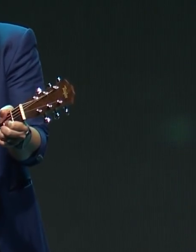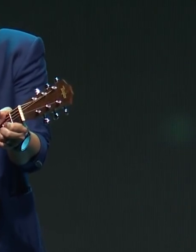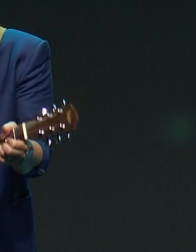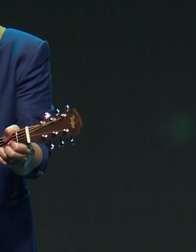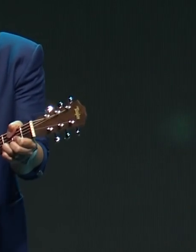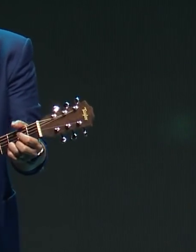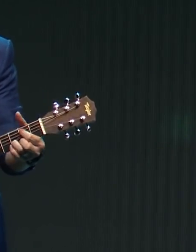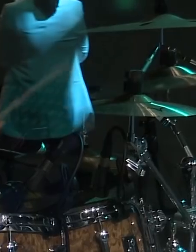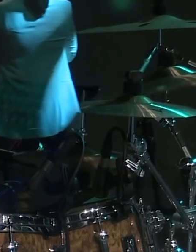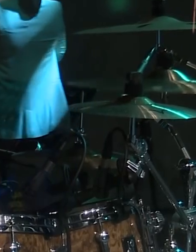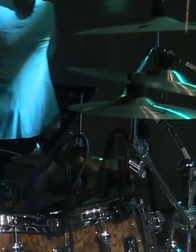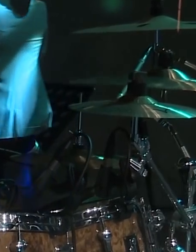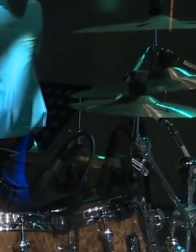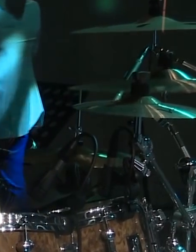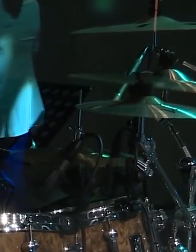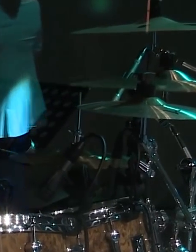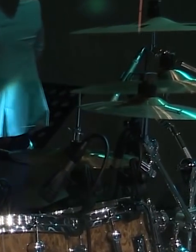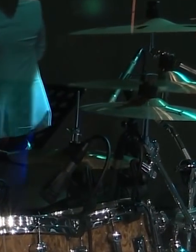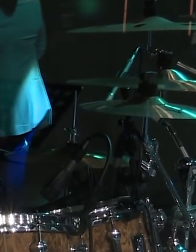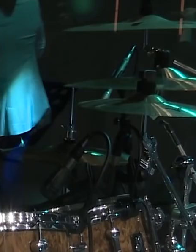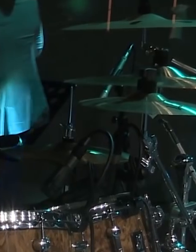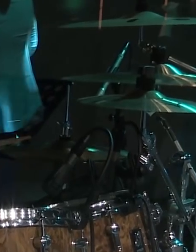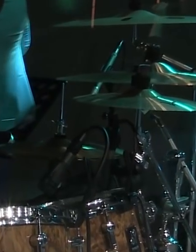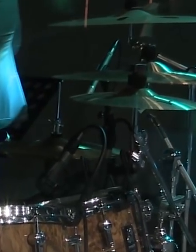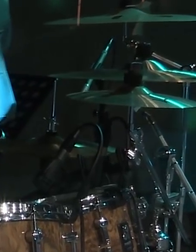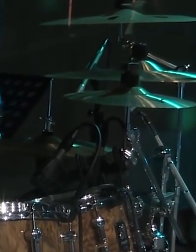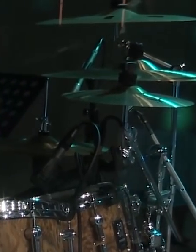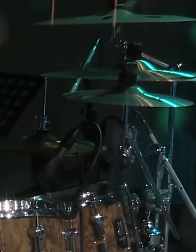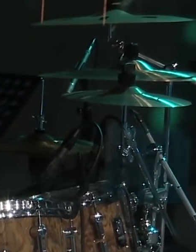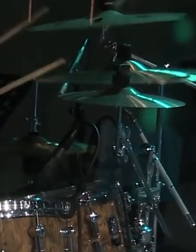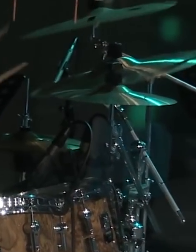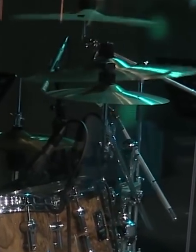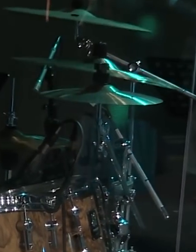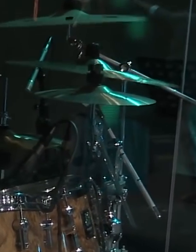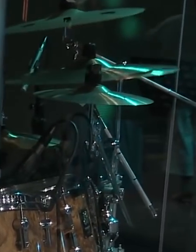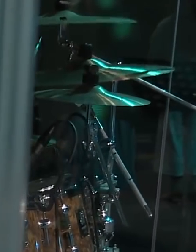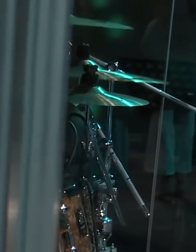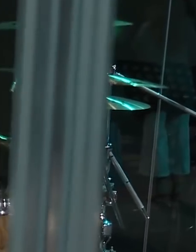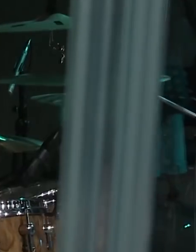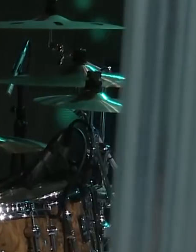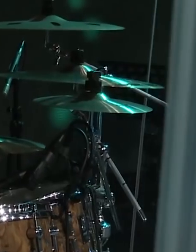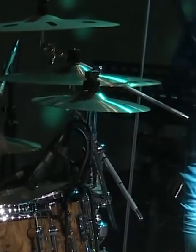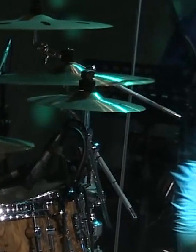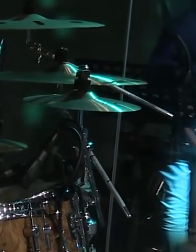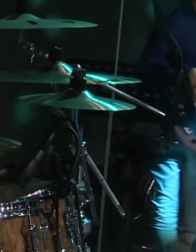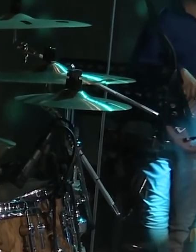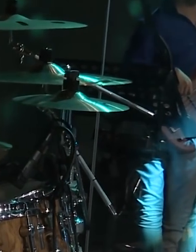merasakan Kau selalu hadir di hidupku.